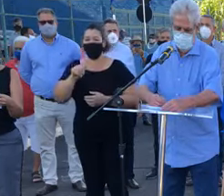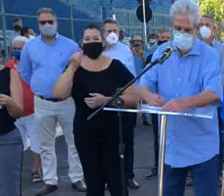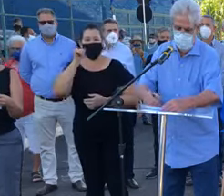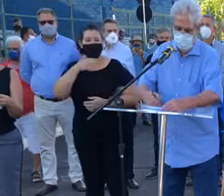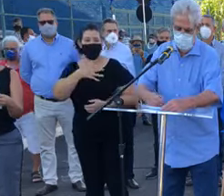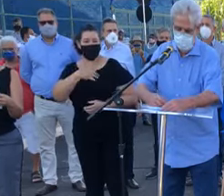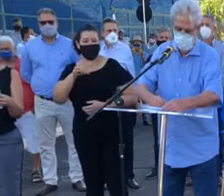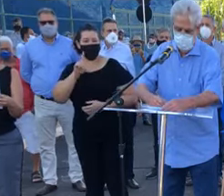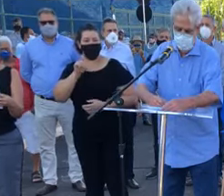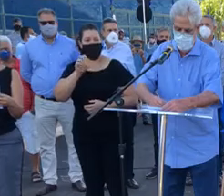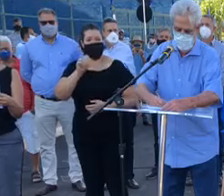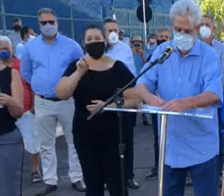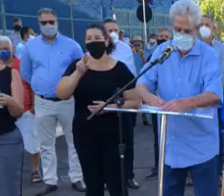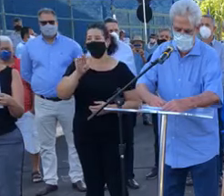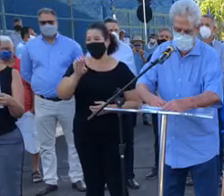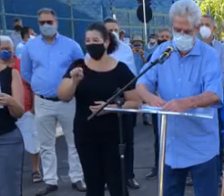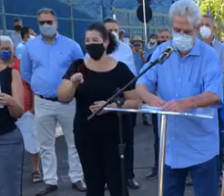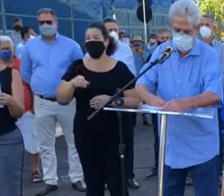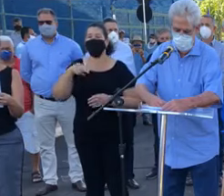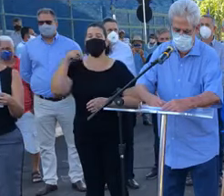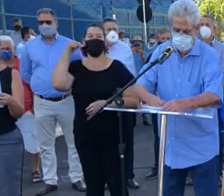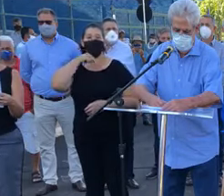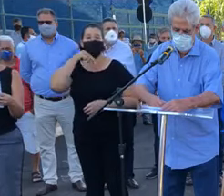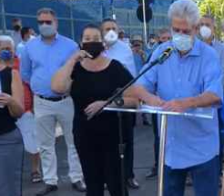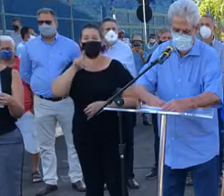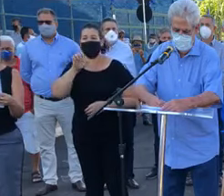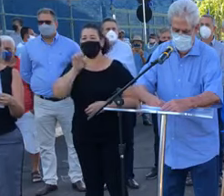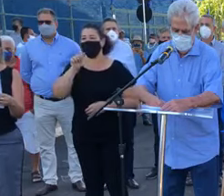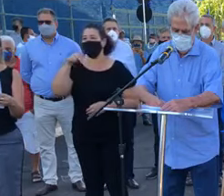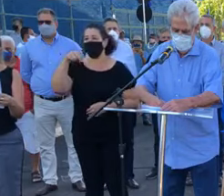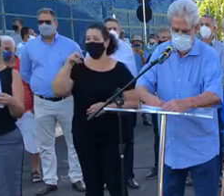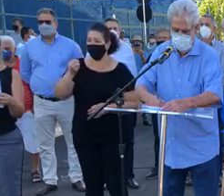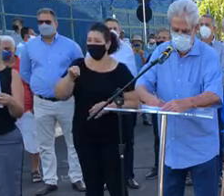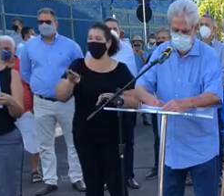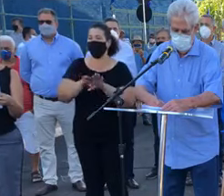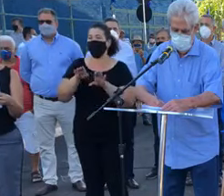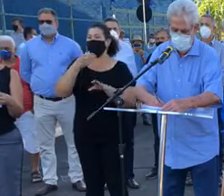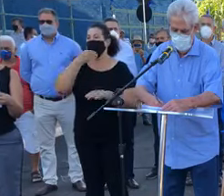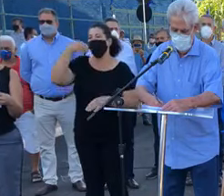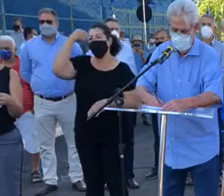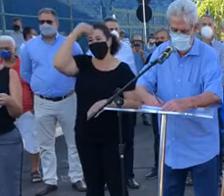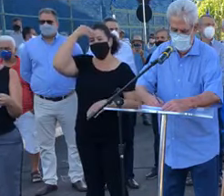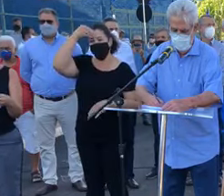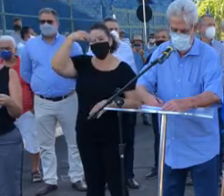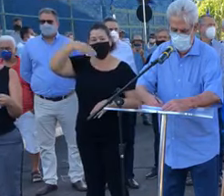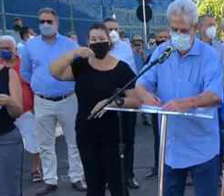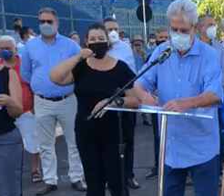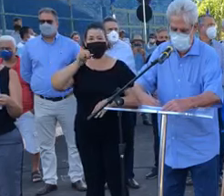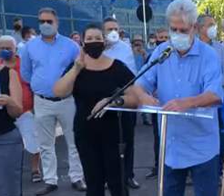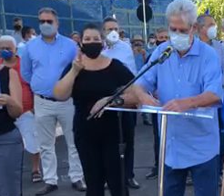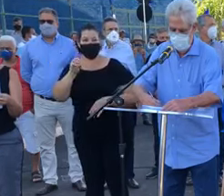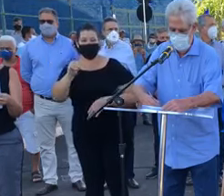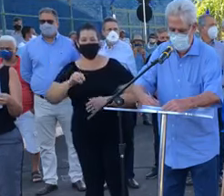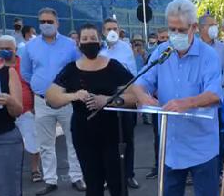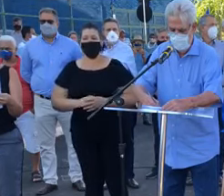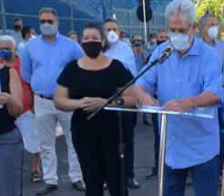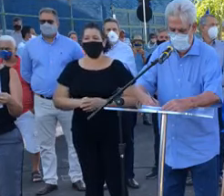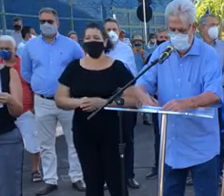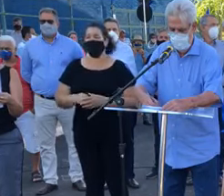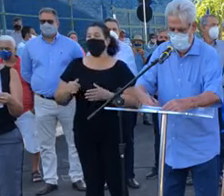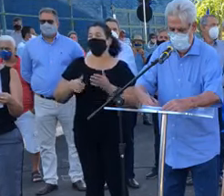Pereira Carneiro e o neto Leandro Carneiro, seu sobrinho Mauro Pereira,